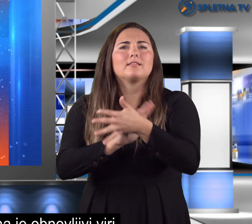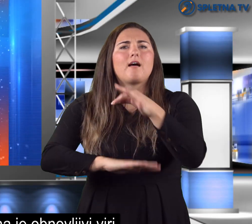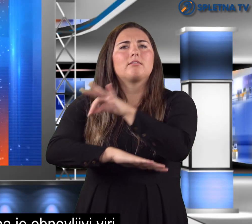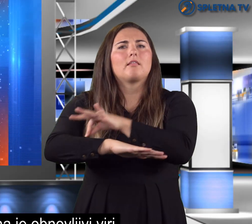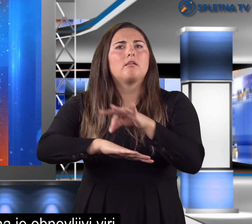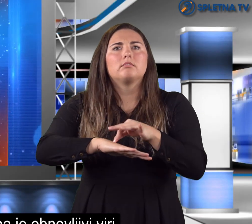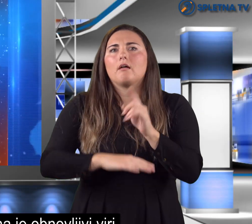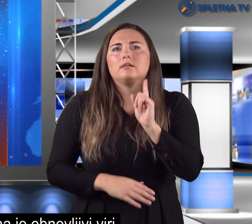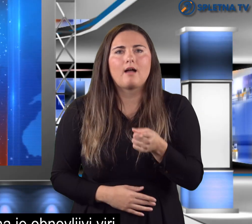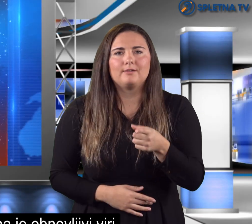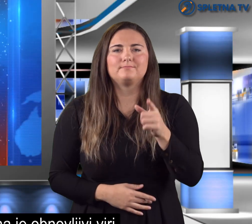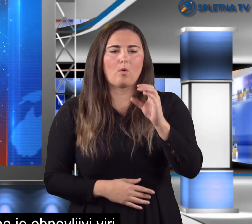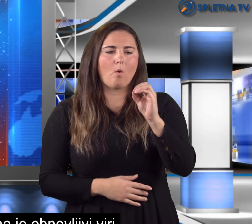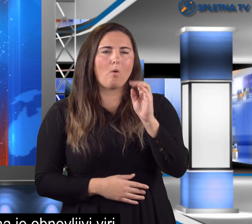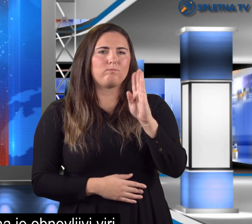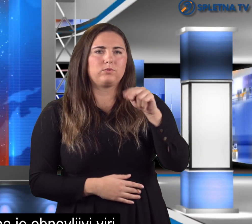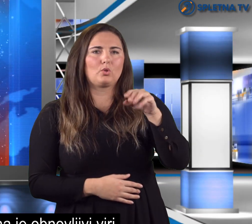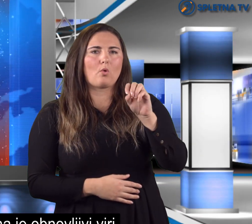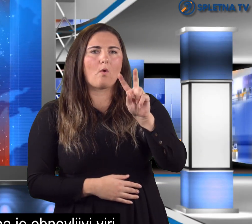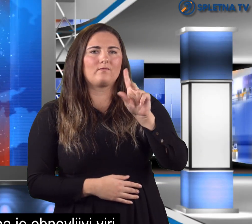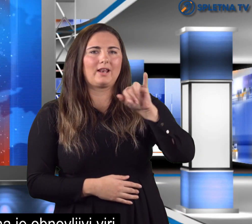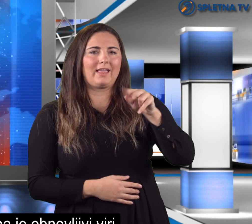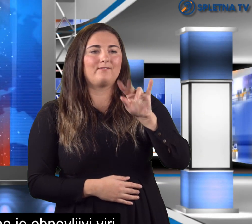Kretnja tedna je obnovljivi viri.